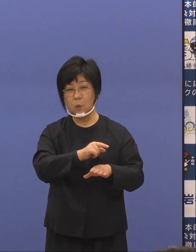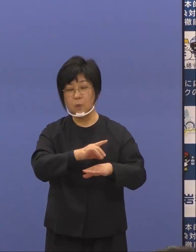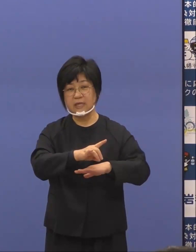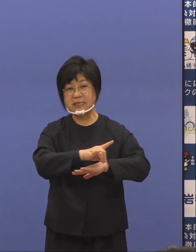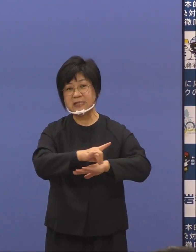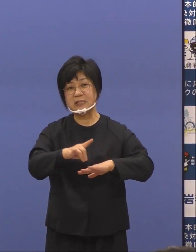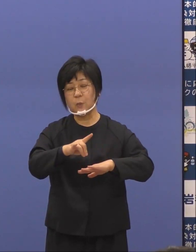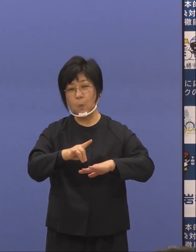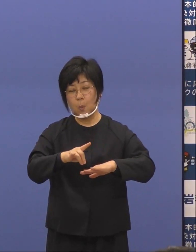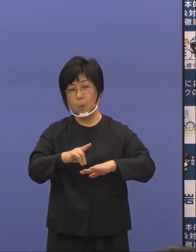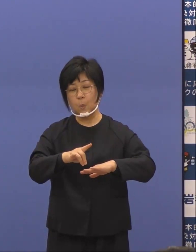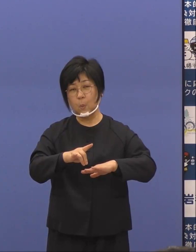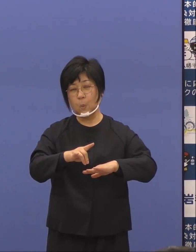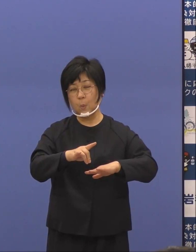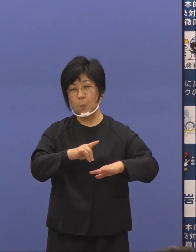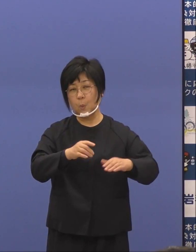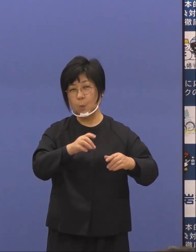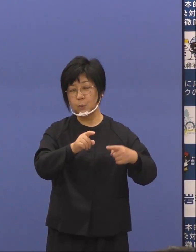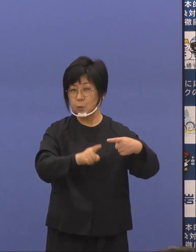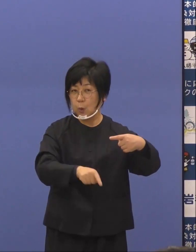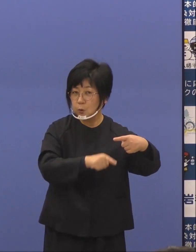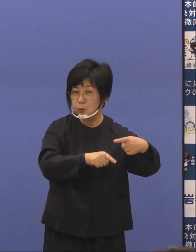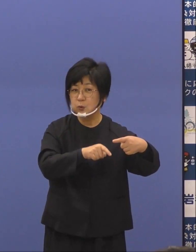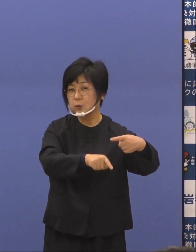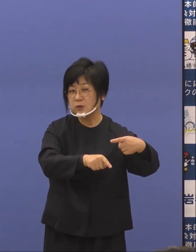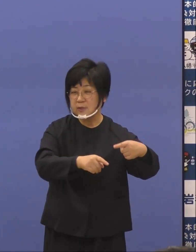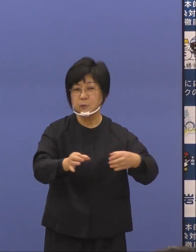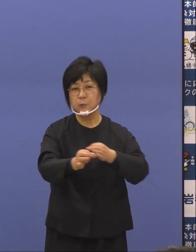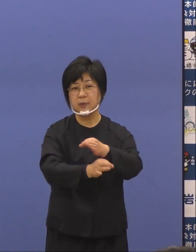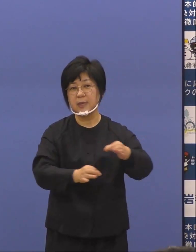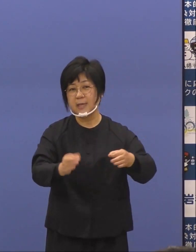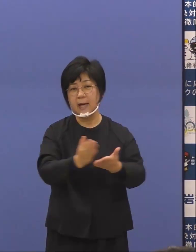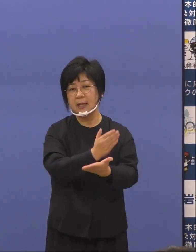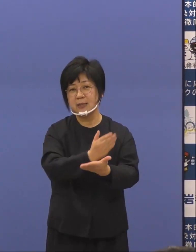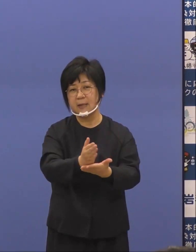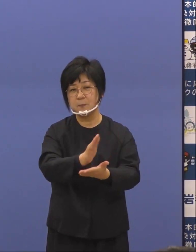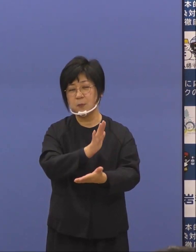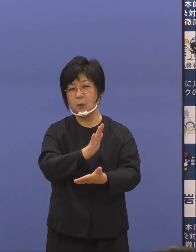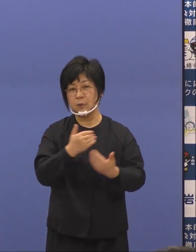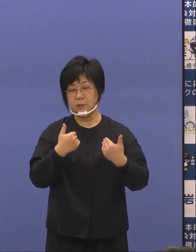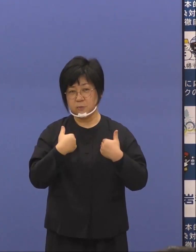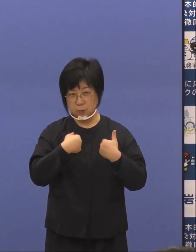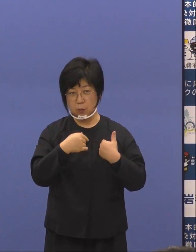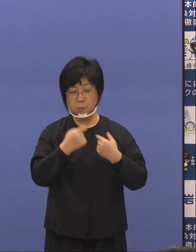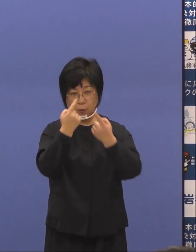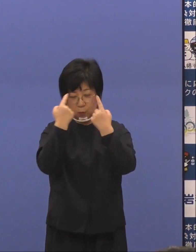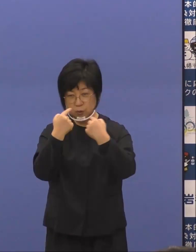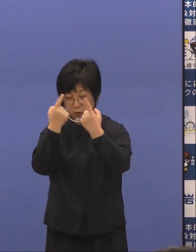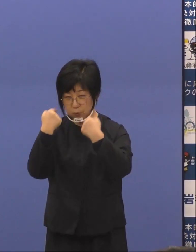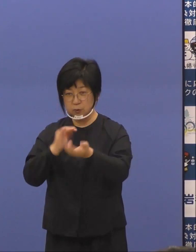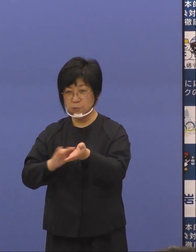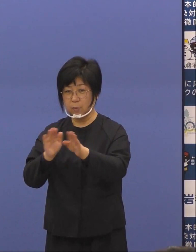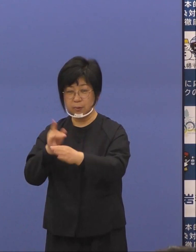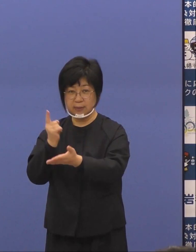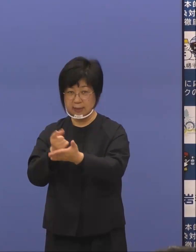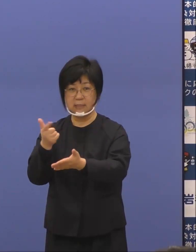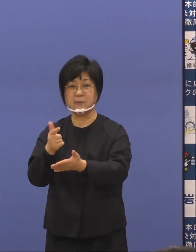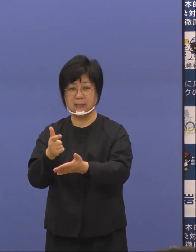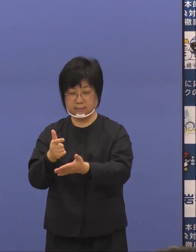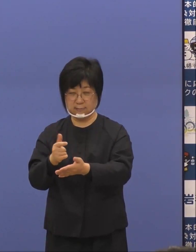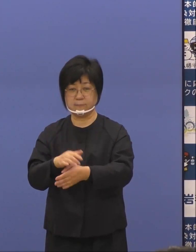てのさまざまな経営判断もあると、個々の病院だけじゃなくてですね。です